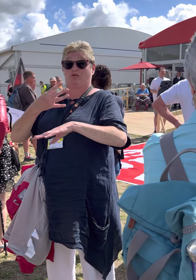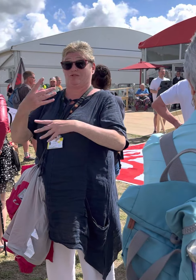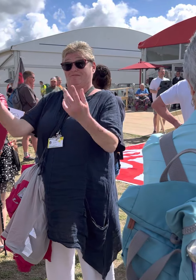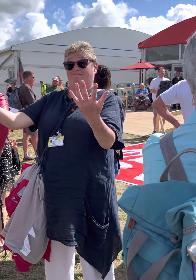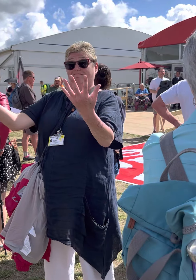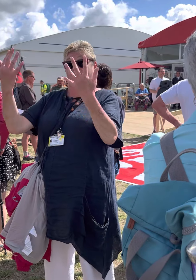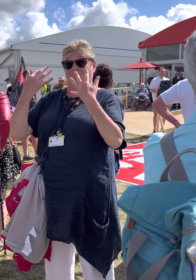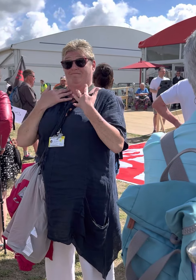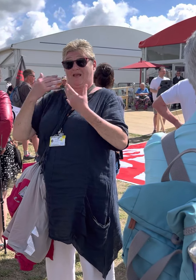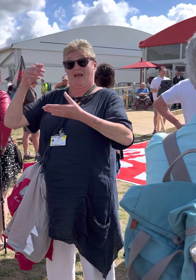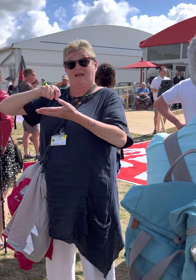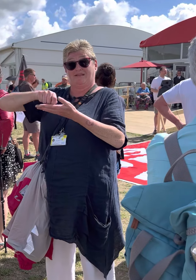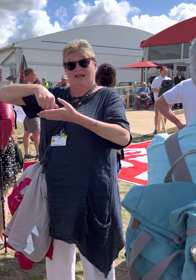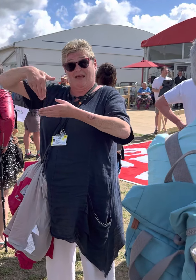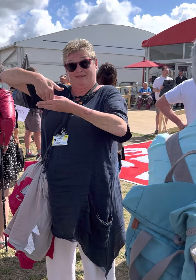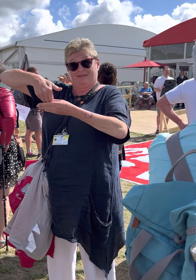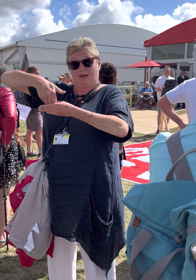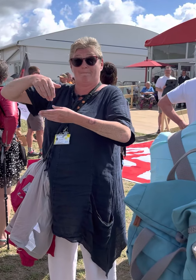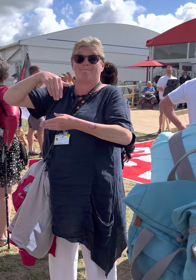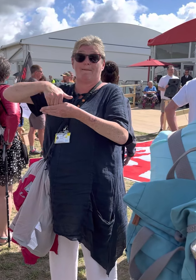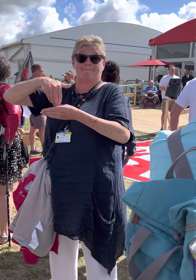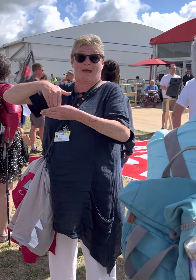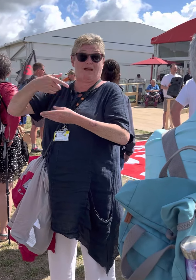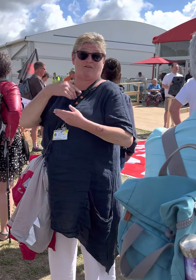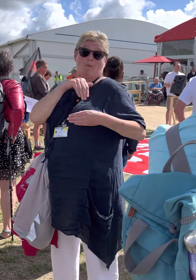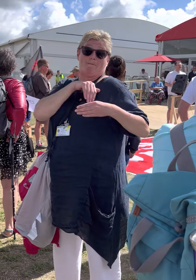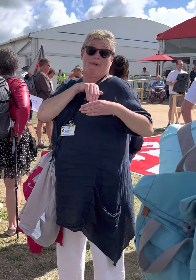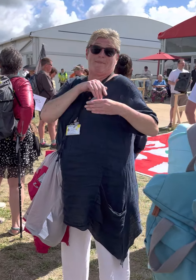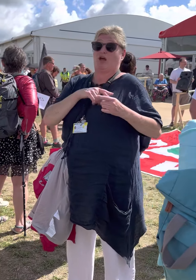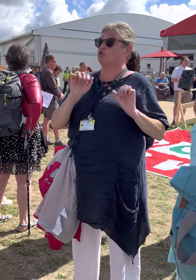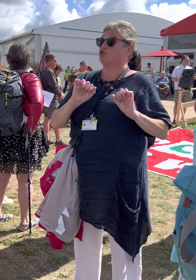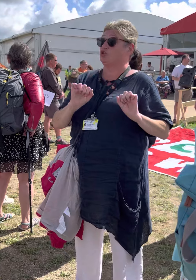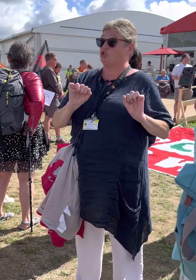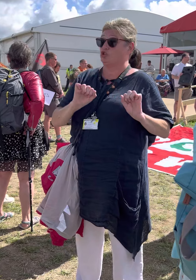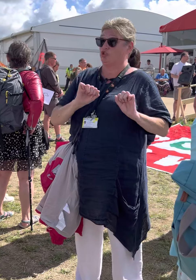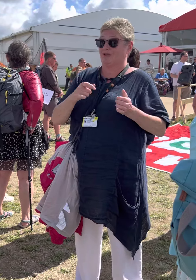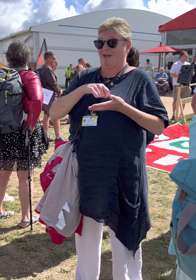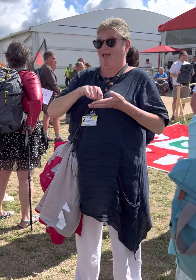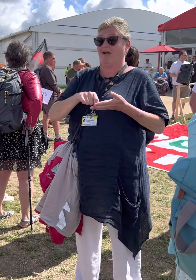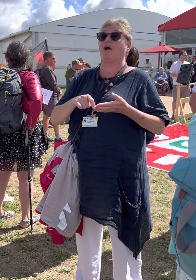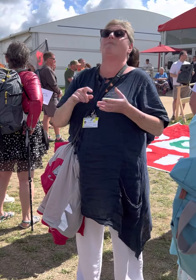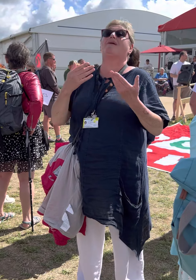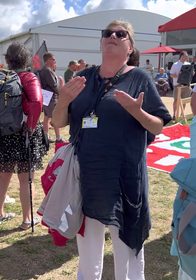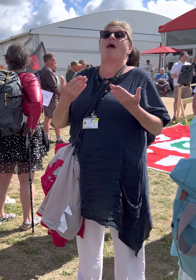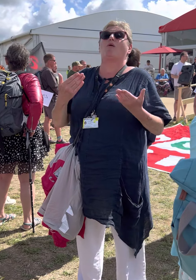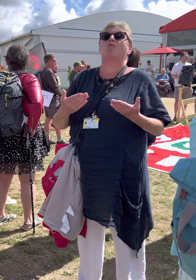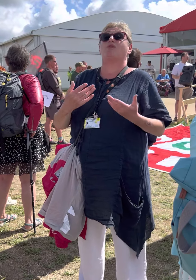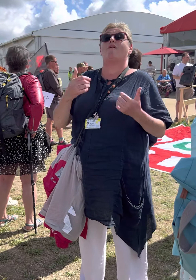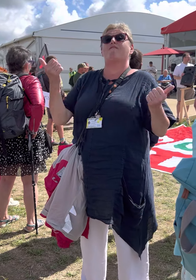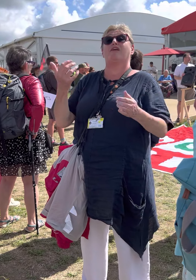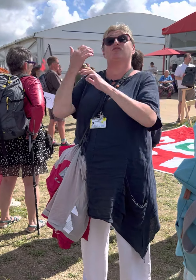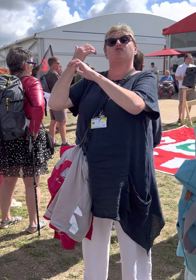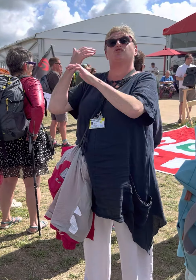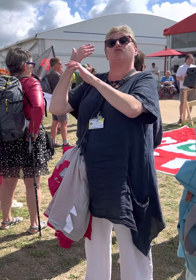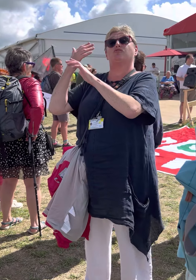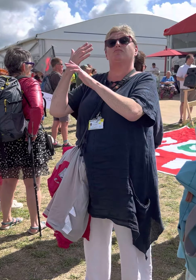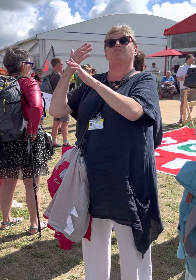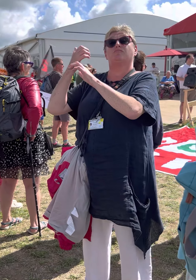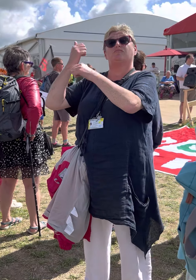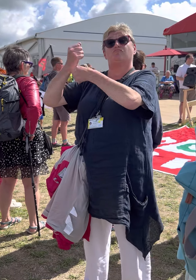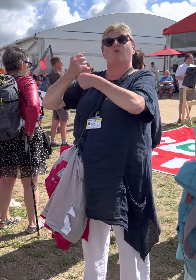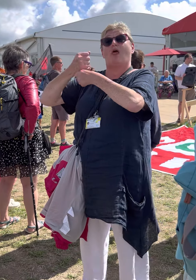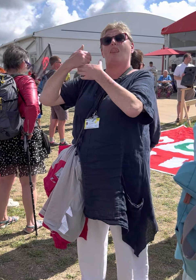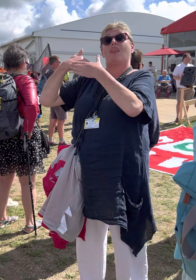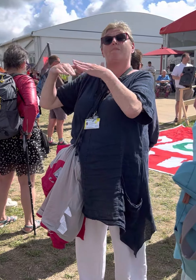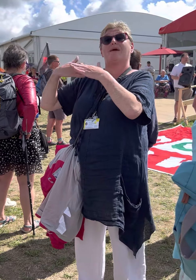draw, ymaelodwch os chi ddim yn aelod yn barod. Ond nawr, dyn ni'n mynd i orffen y rali trwy adael